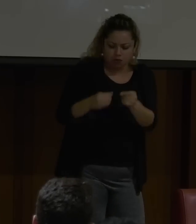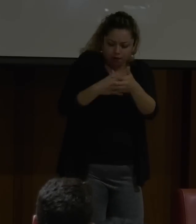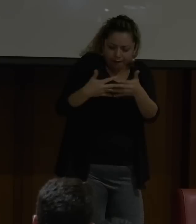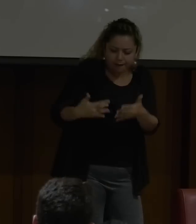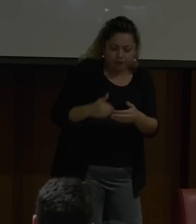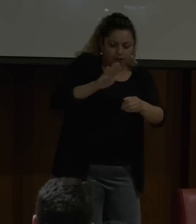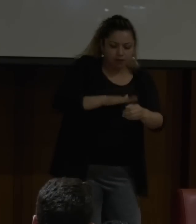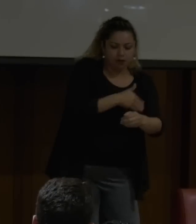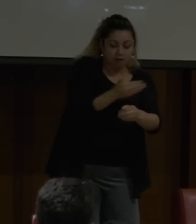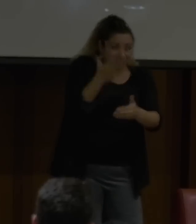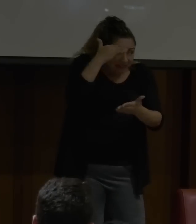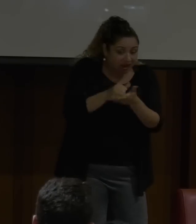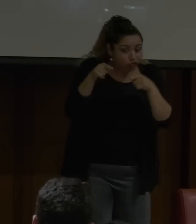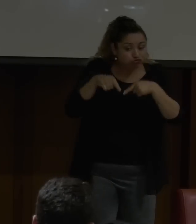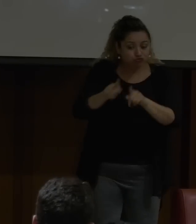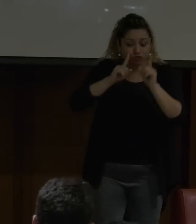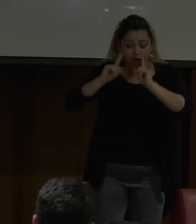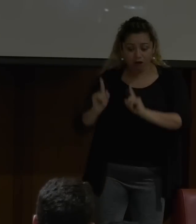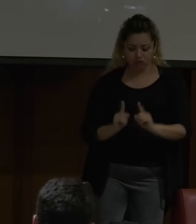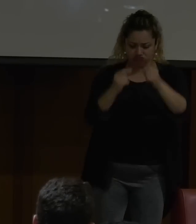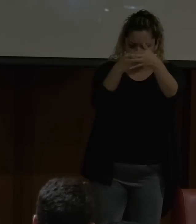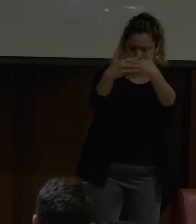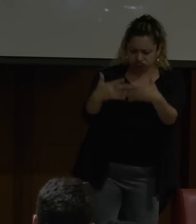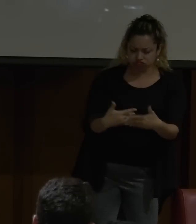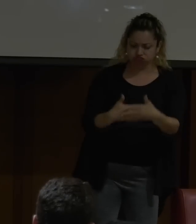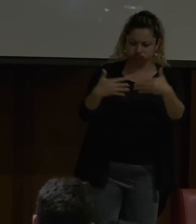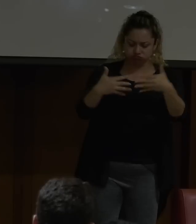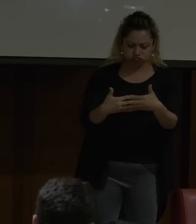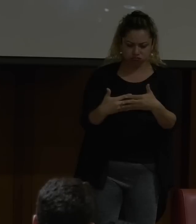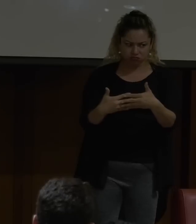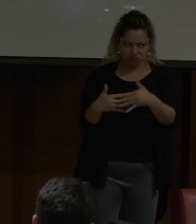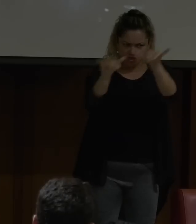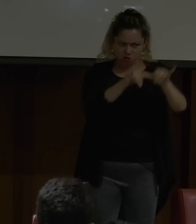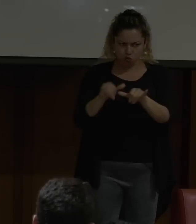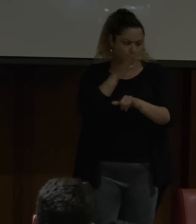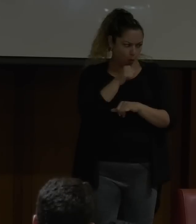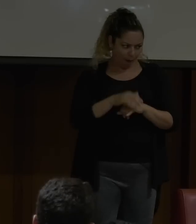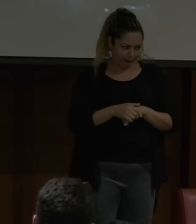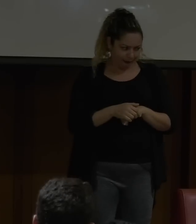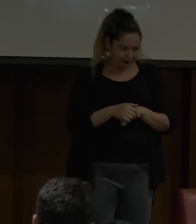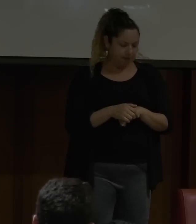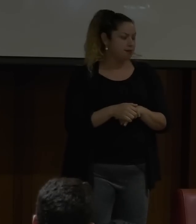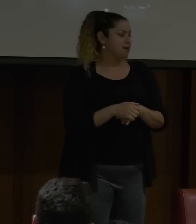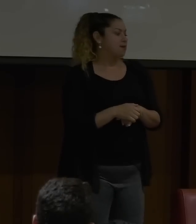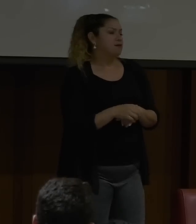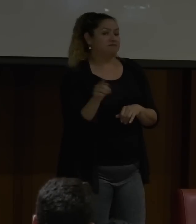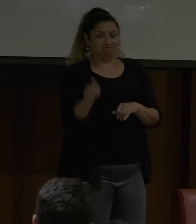creo que esa forma de él hacer sus versos y el haber estado rodeado, no solamente,